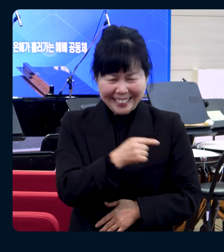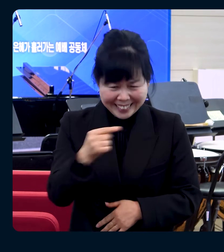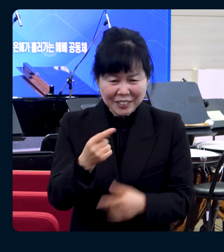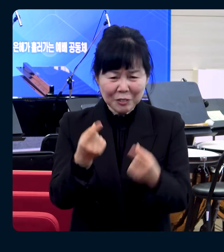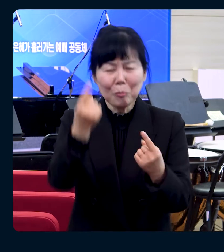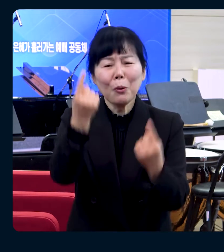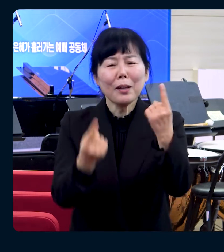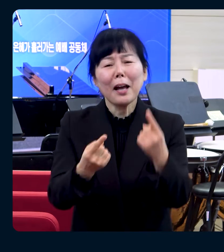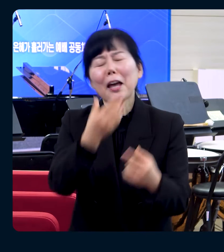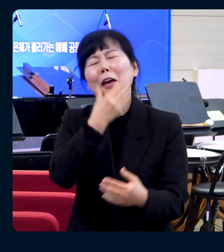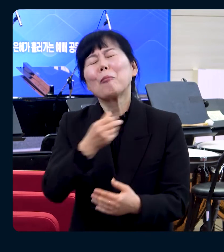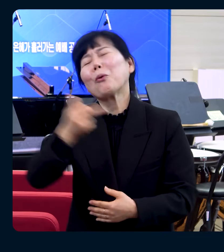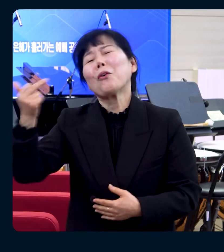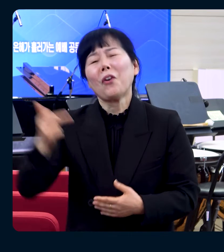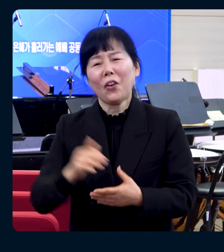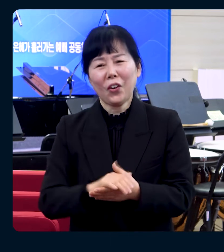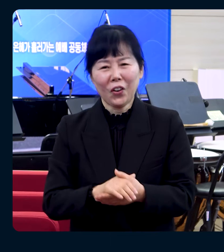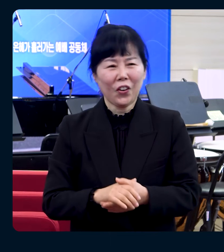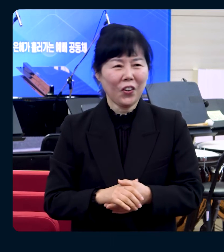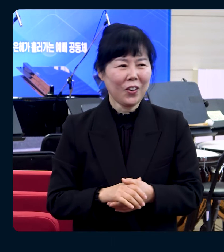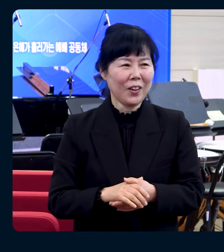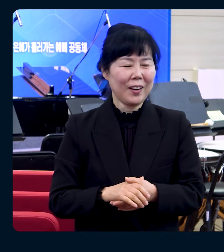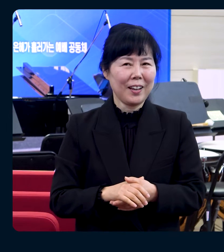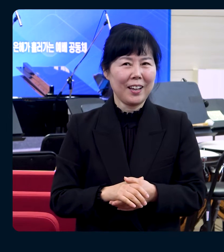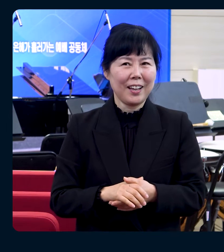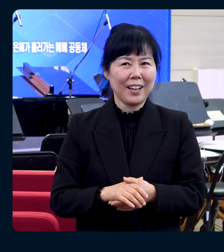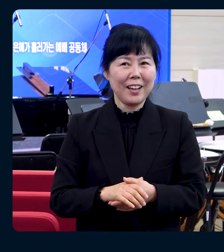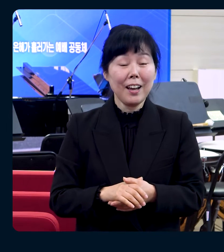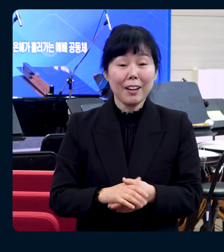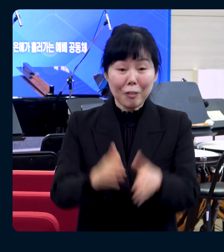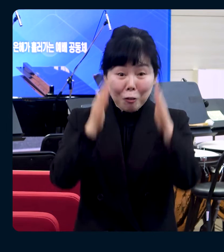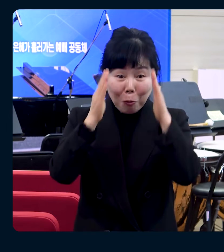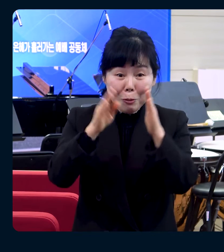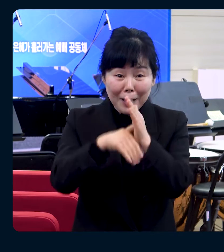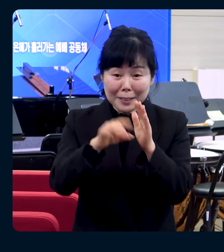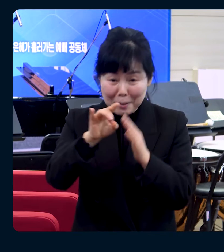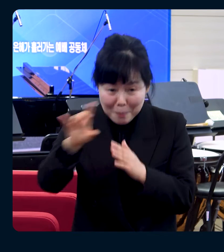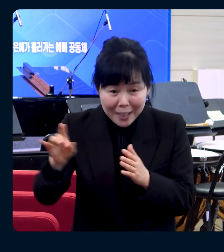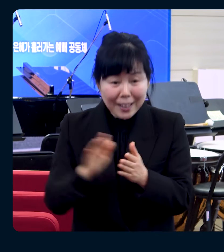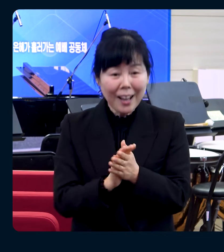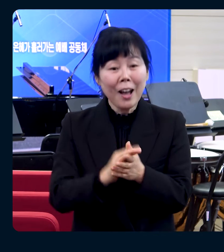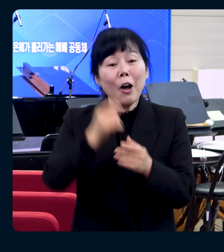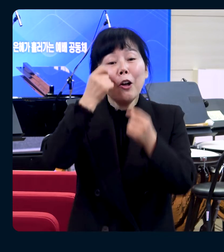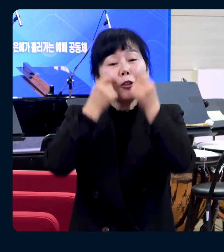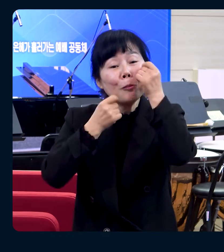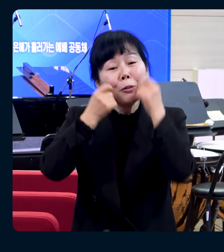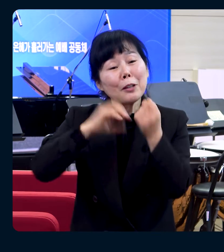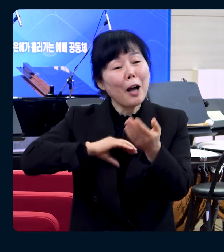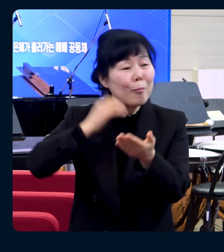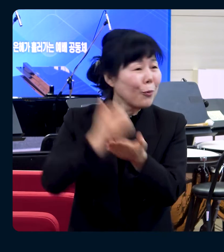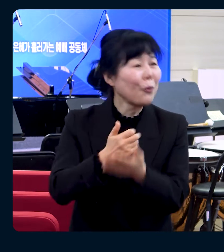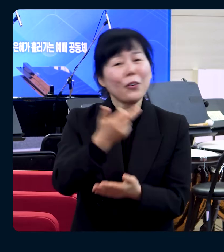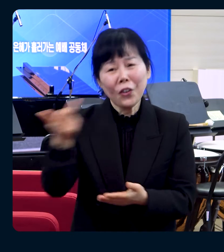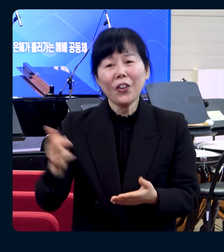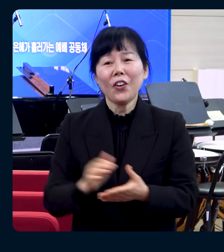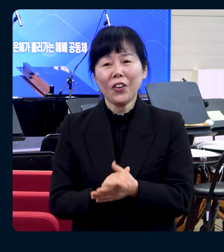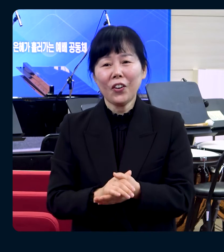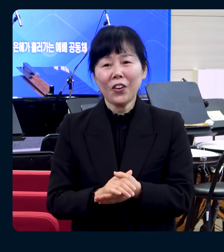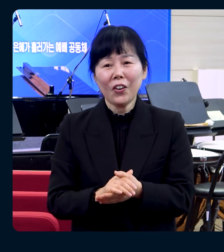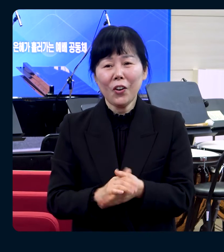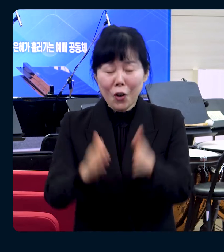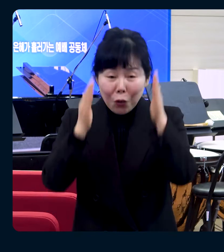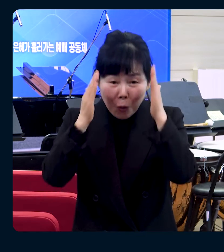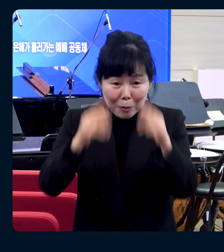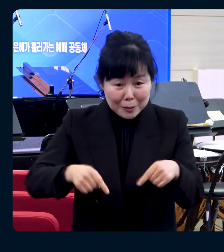자기는 정말 수업 시간마다 눈물이 난대. 그냥 수업 시간에 있는